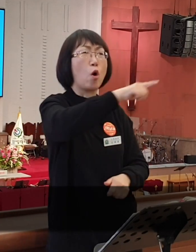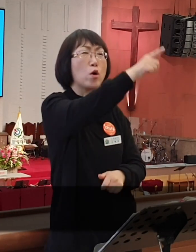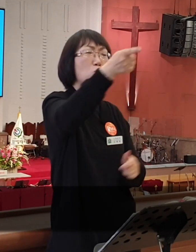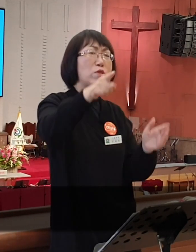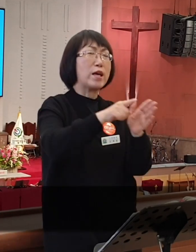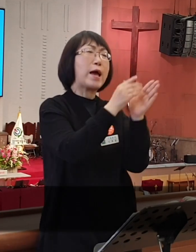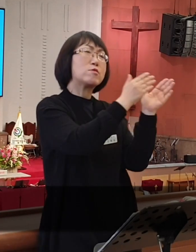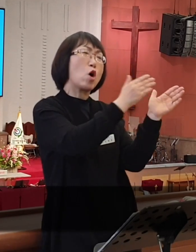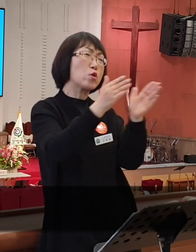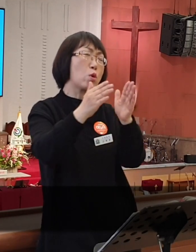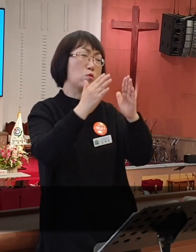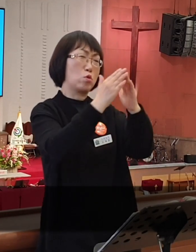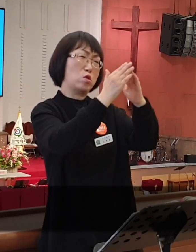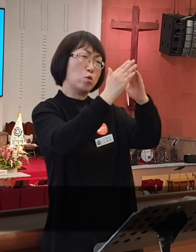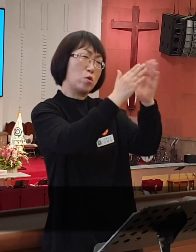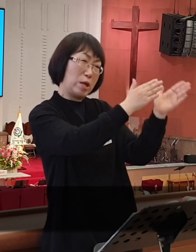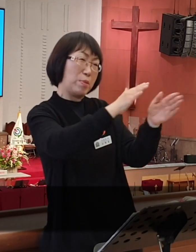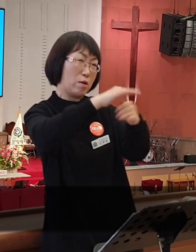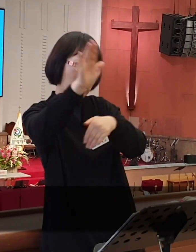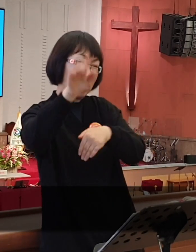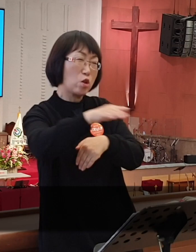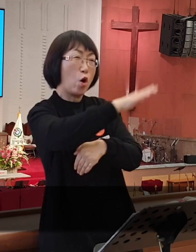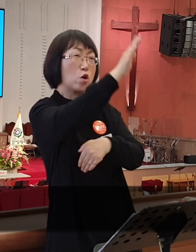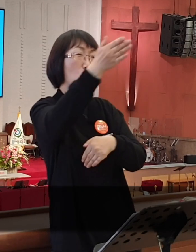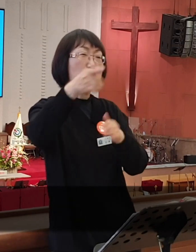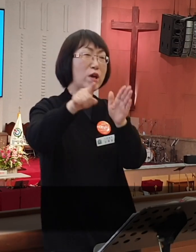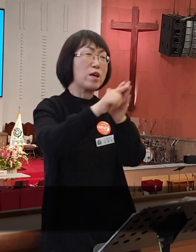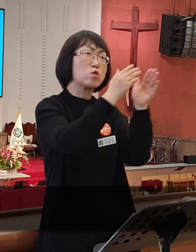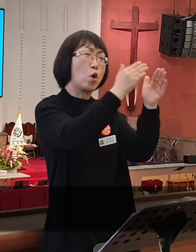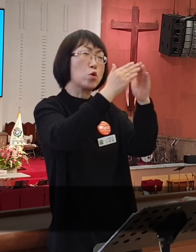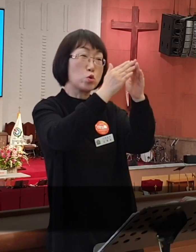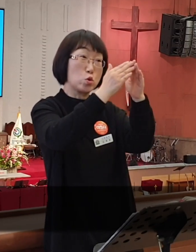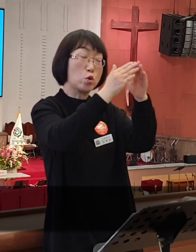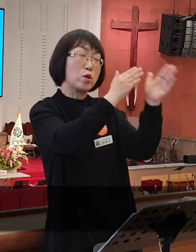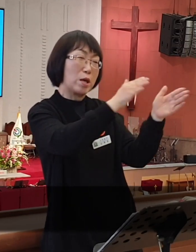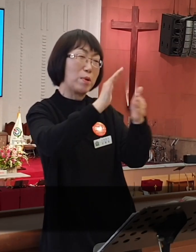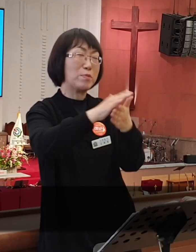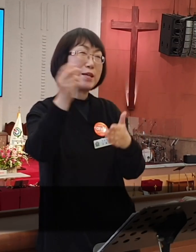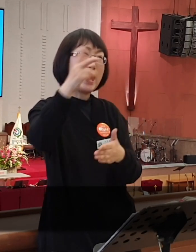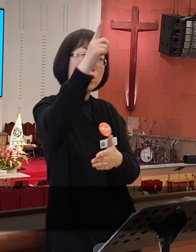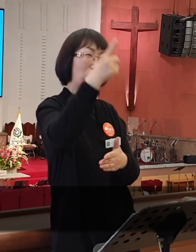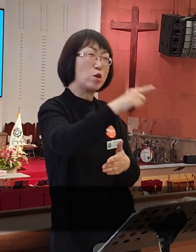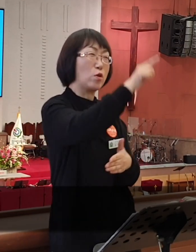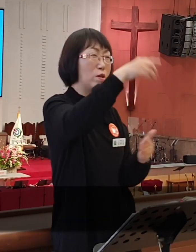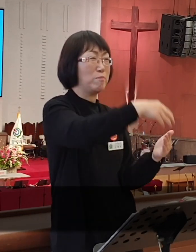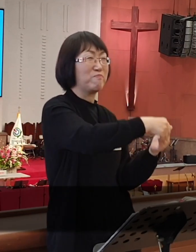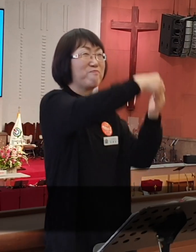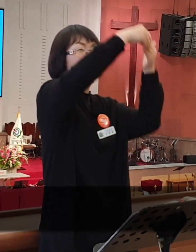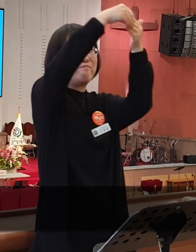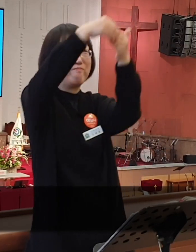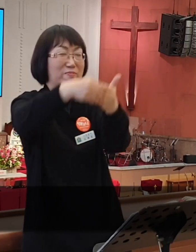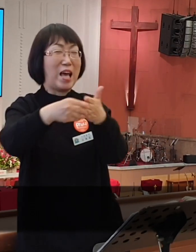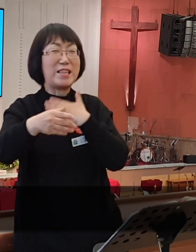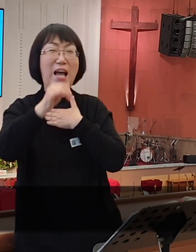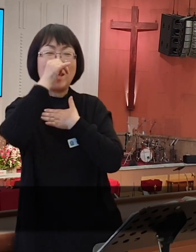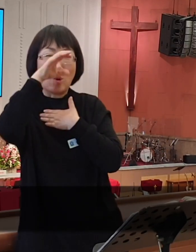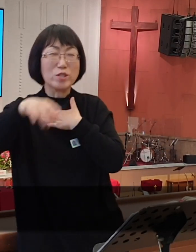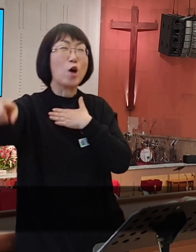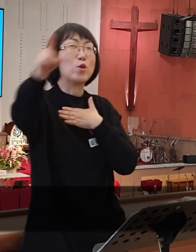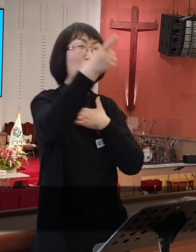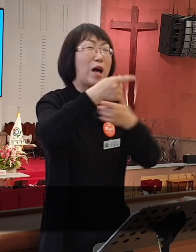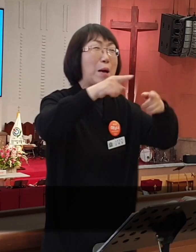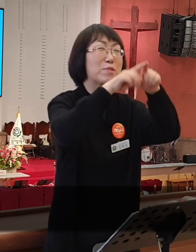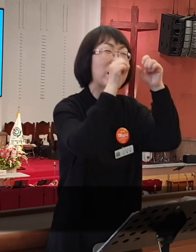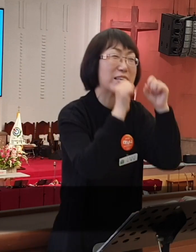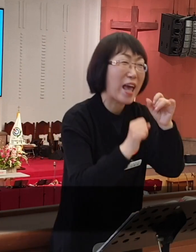위하여 처소를 예비하러 가노니 가서 너희를 위하여 처소를 예비하면 내가 다시 와서 너희를 내게로 영접하여 나 있는 곳에